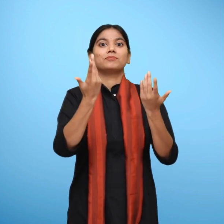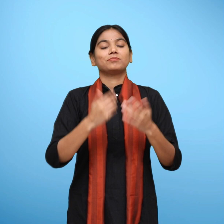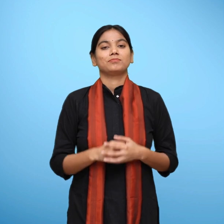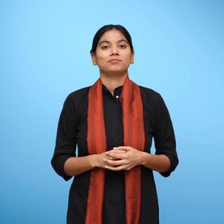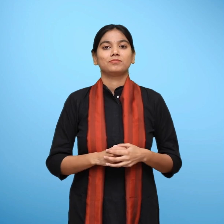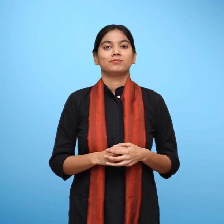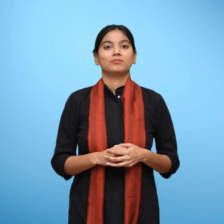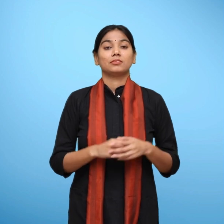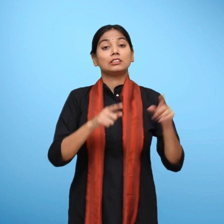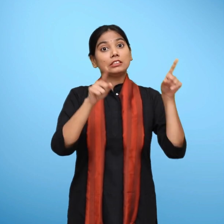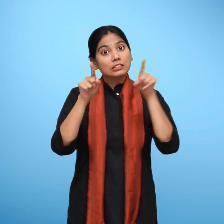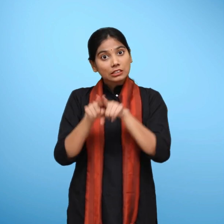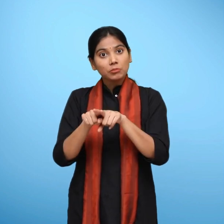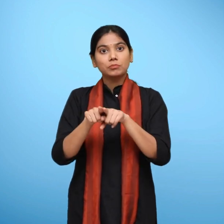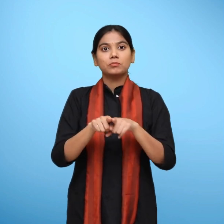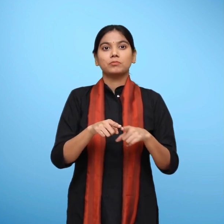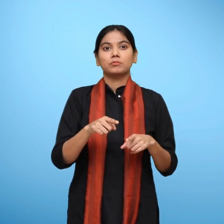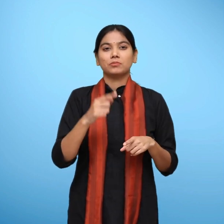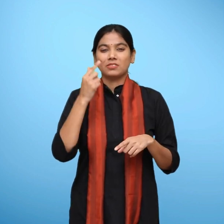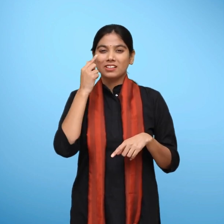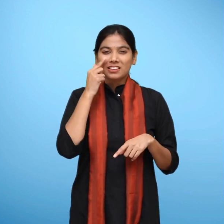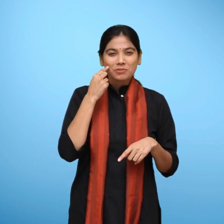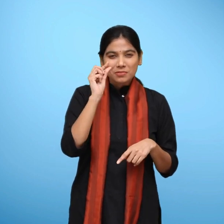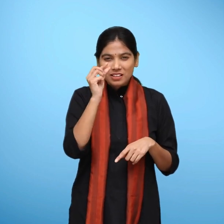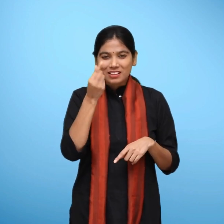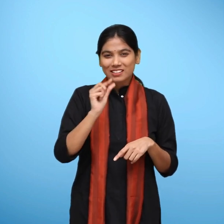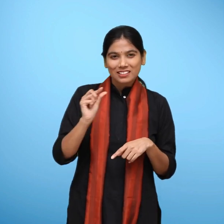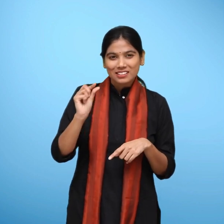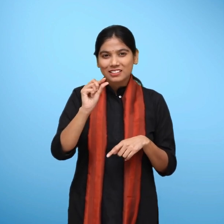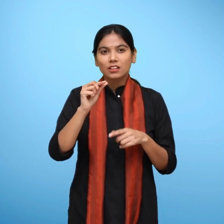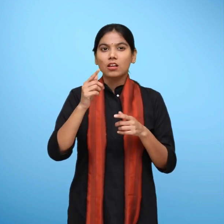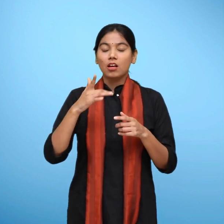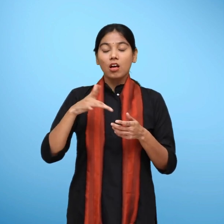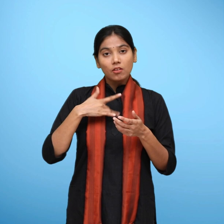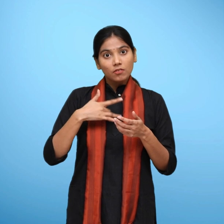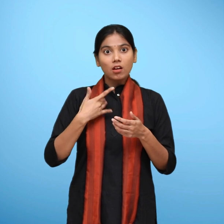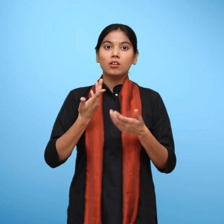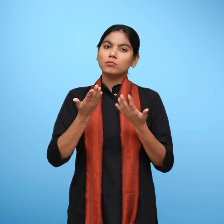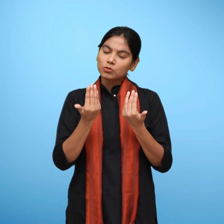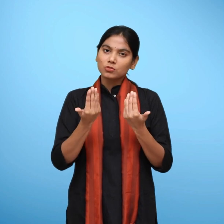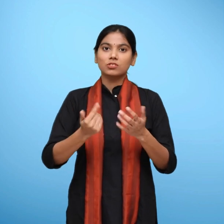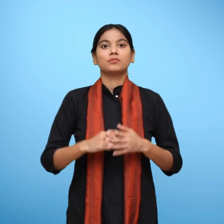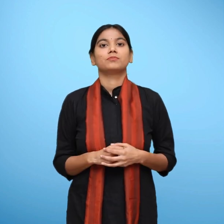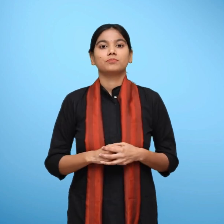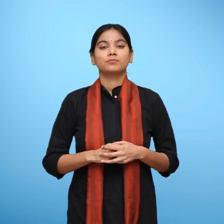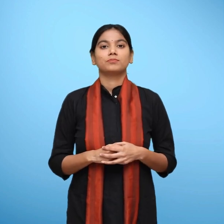करें इसी तरह दाने भी महसूस किए जा सकते हैं और नदी का भी अनुभव किया जा सकता